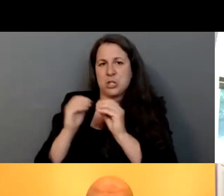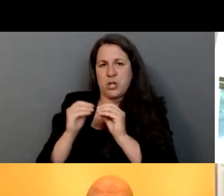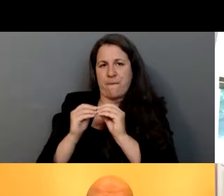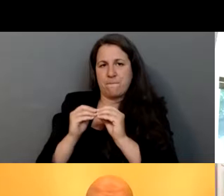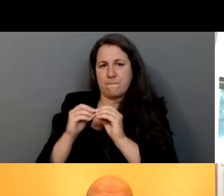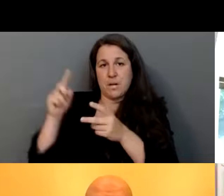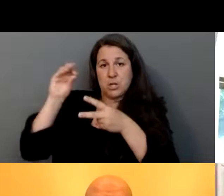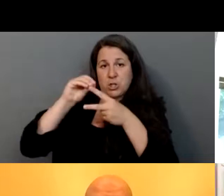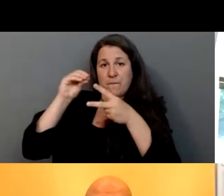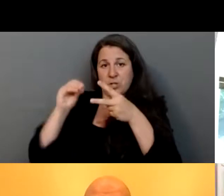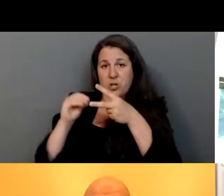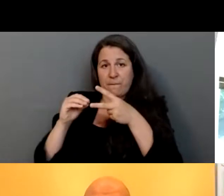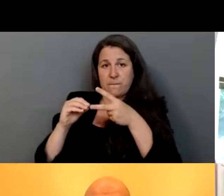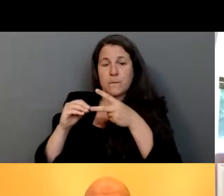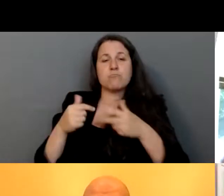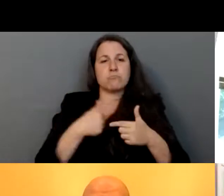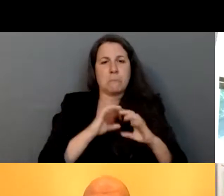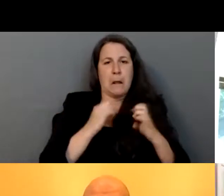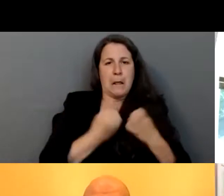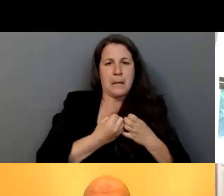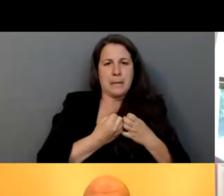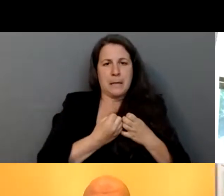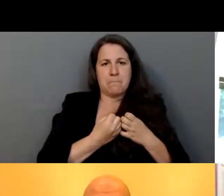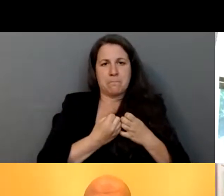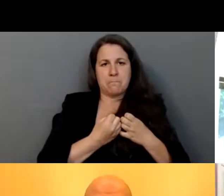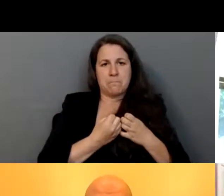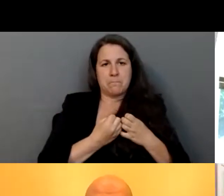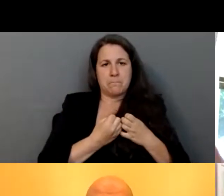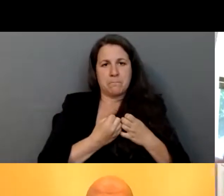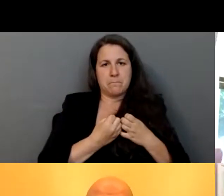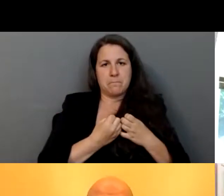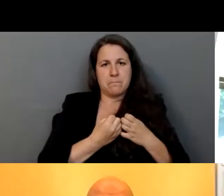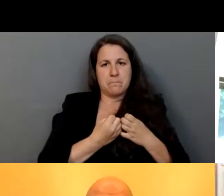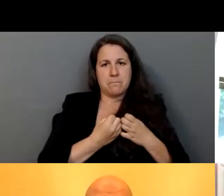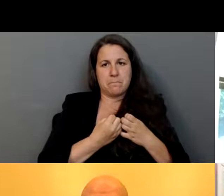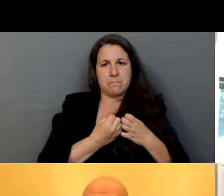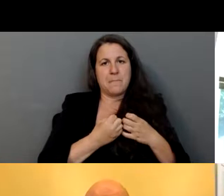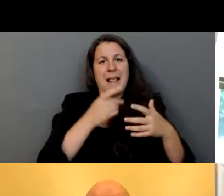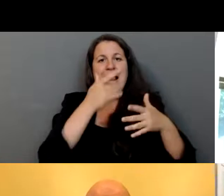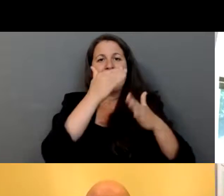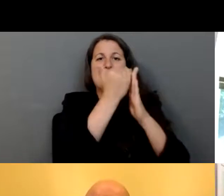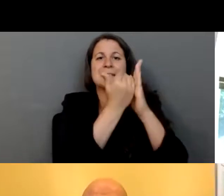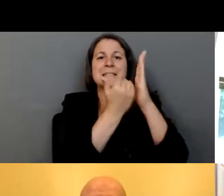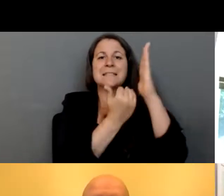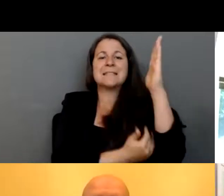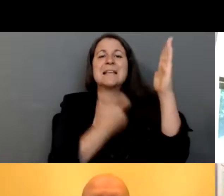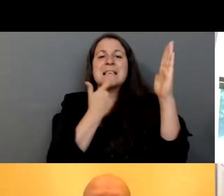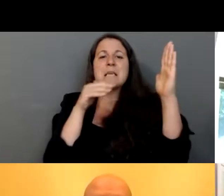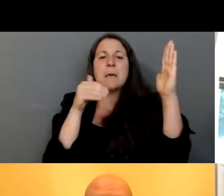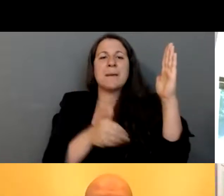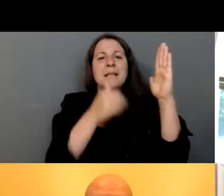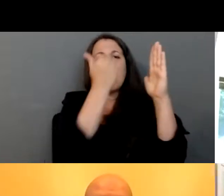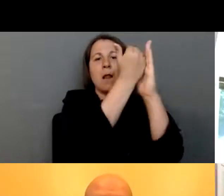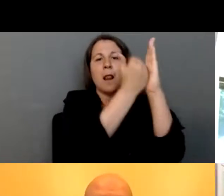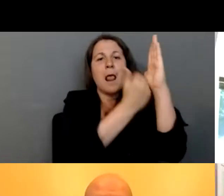Puis l'équipe de la Ligue va joindre ce chiffre à la liste des personnes présentes là, au lancement présentement.